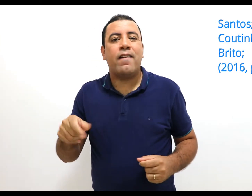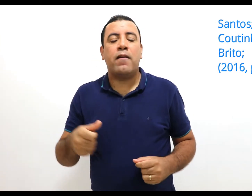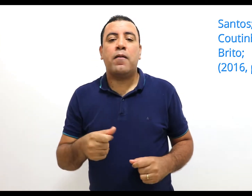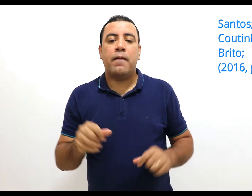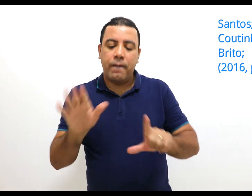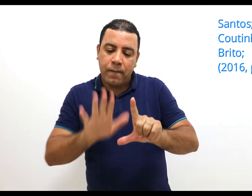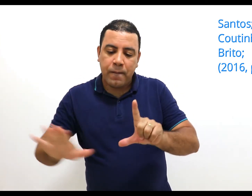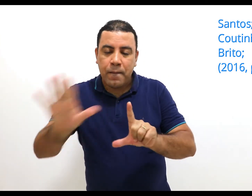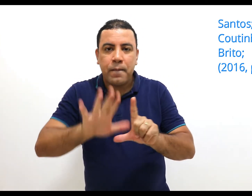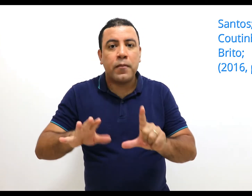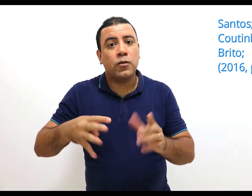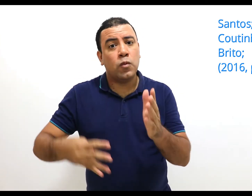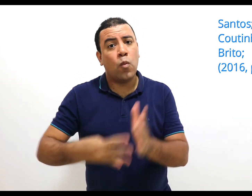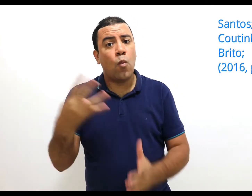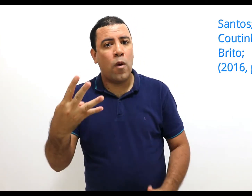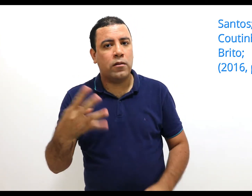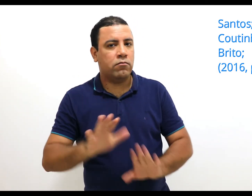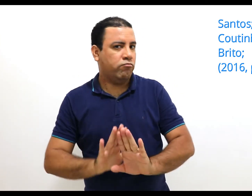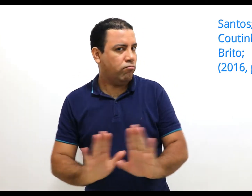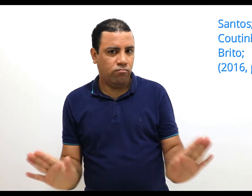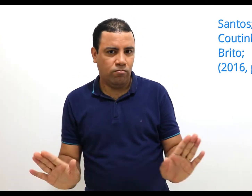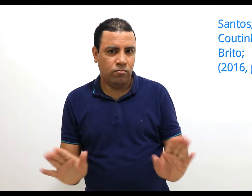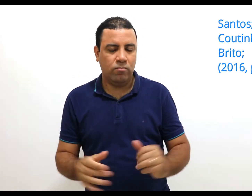ambientes virtuais de aprendizagem.